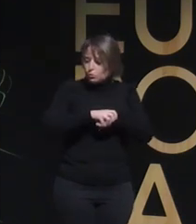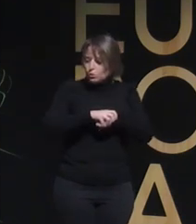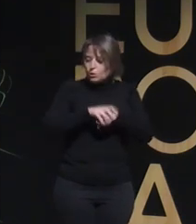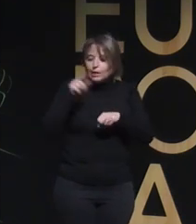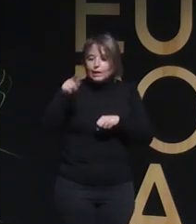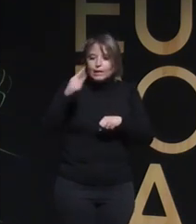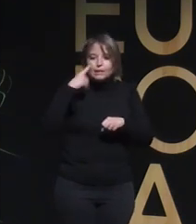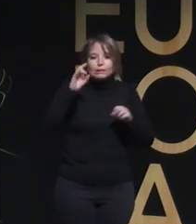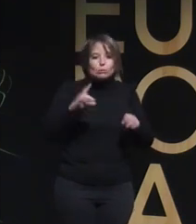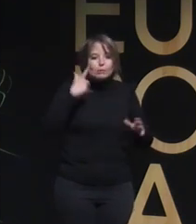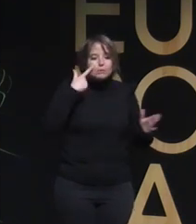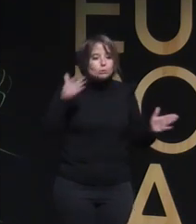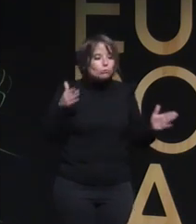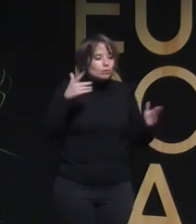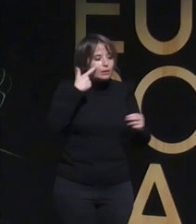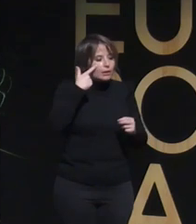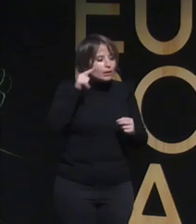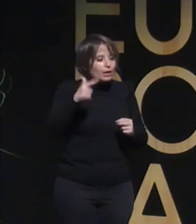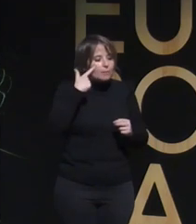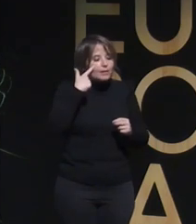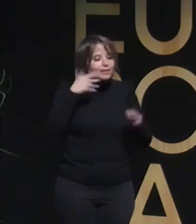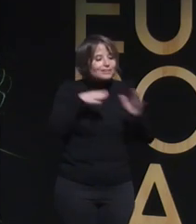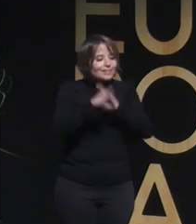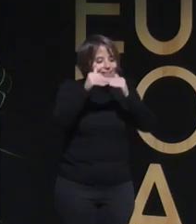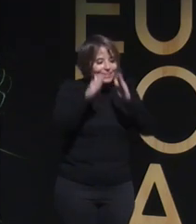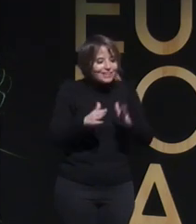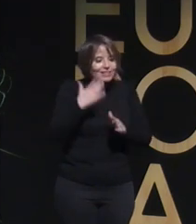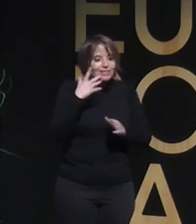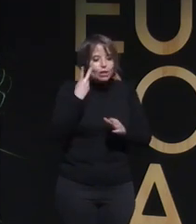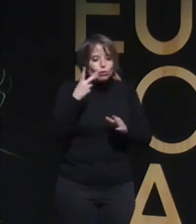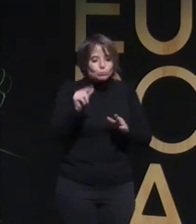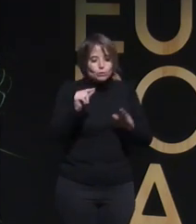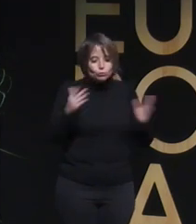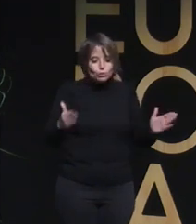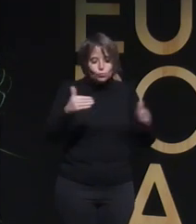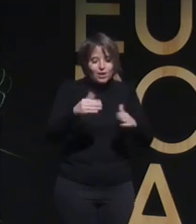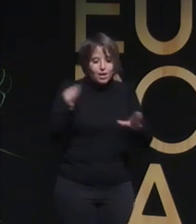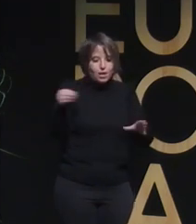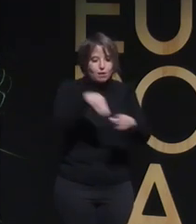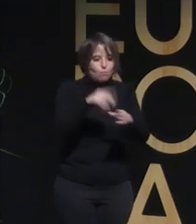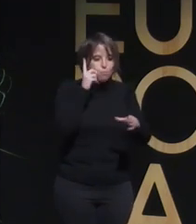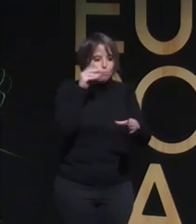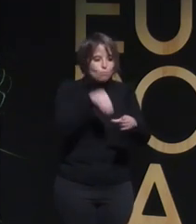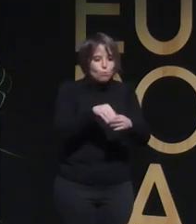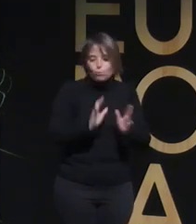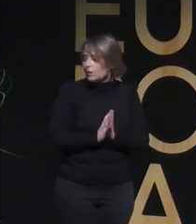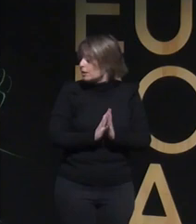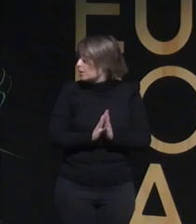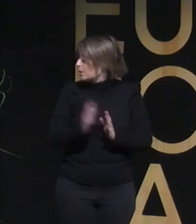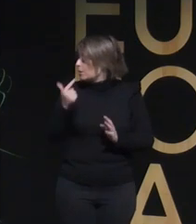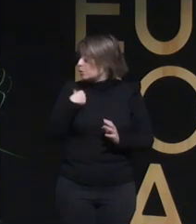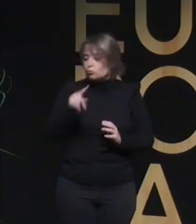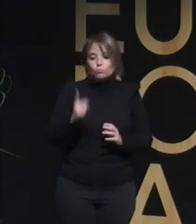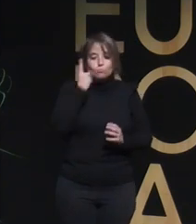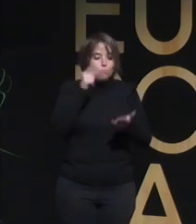tiene una caja y dice que cada vez que entran en casa dejan el móvil todos en la caja. Digo, yo no me podría aplicar porque yo soy el primero que estoy